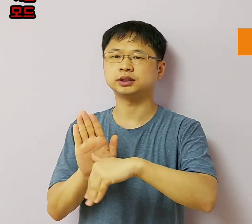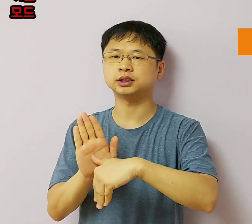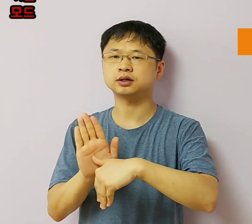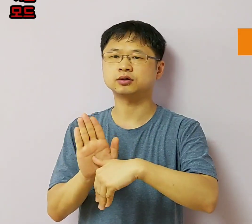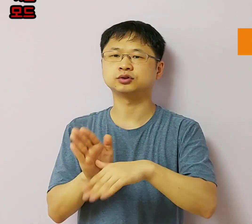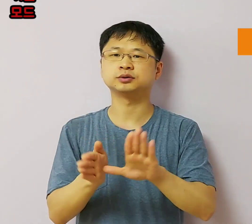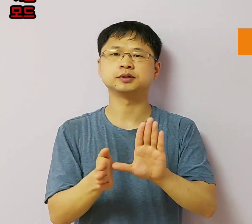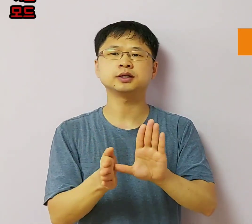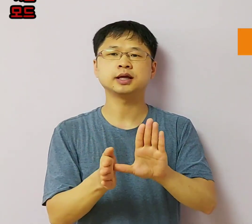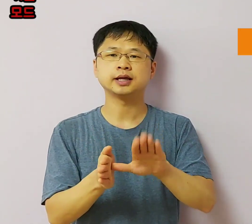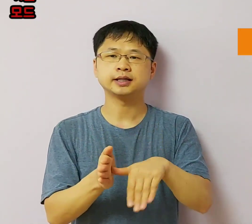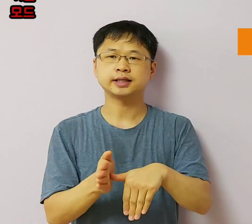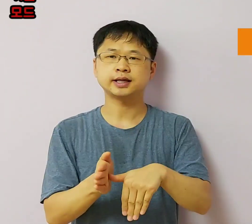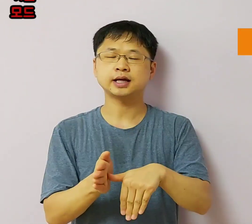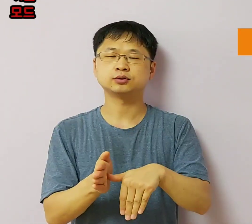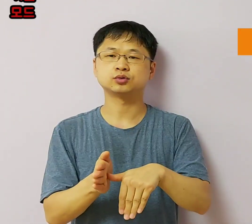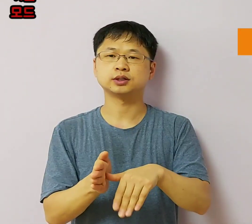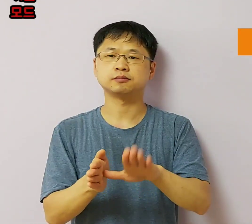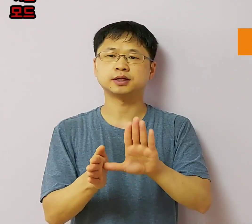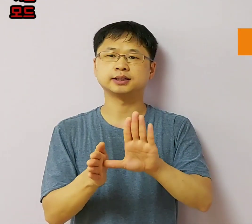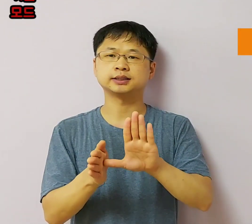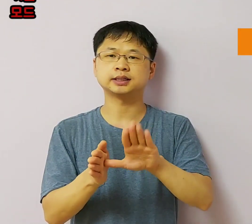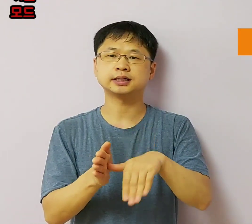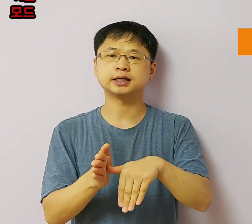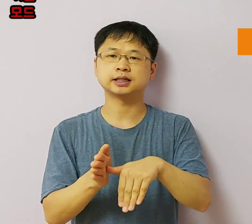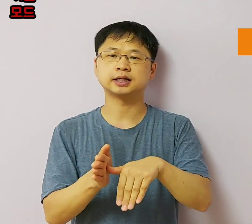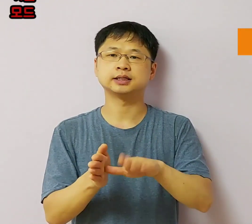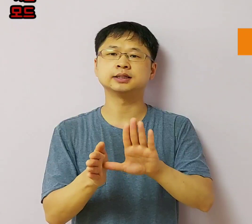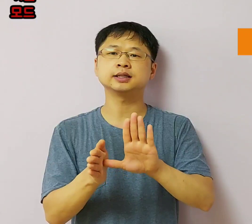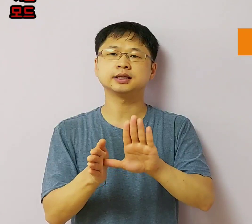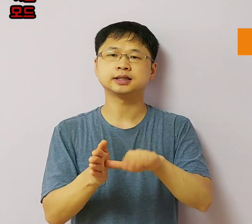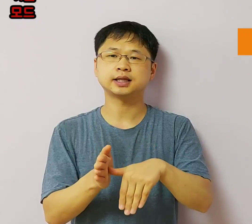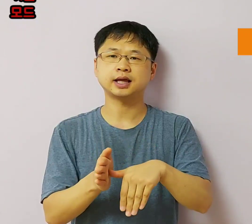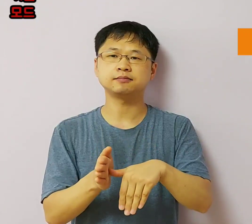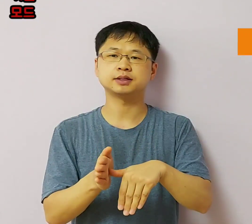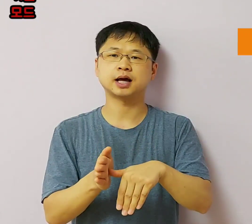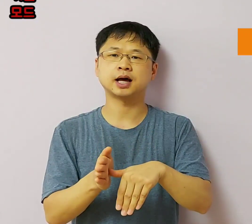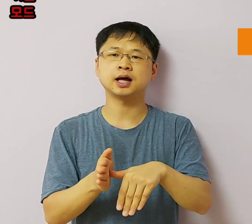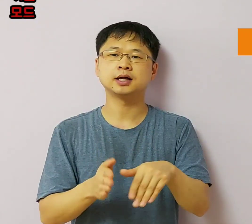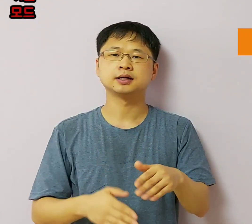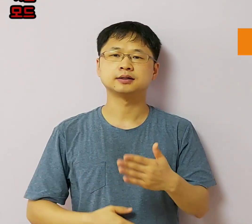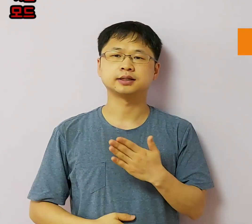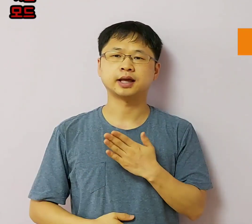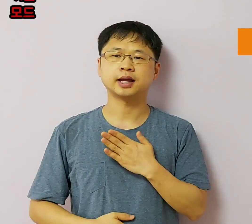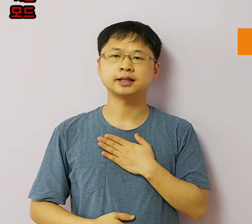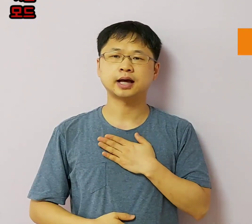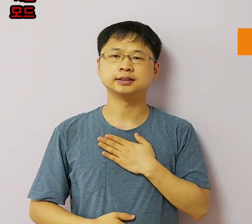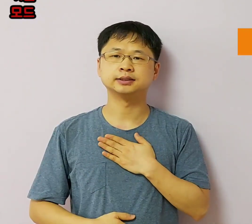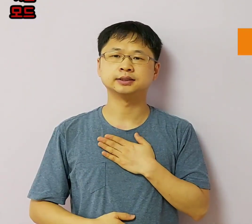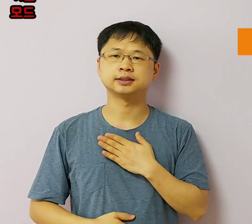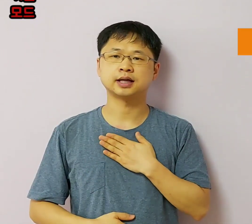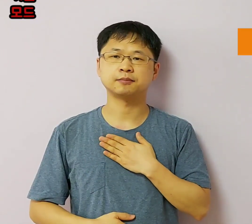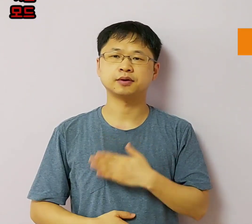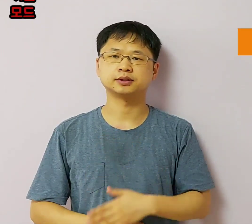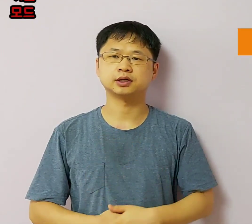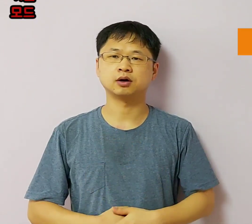돌듯이 꺾어주시면 때라는 수어가 됩니다. 시간을 나타내는 때입니다. 그때 나는 나